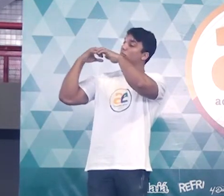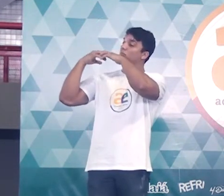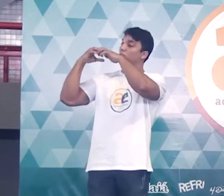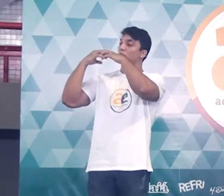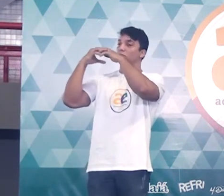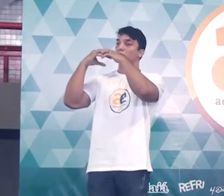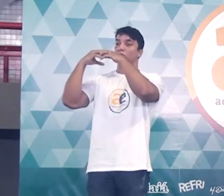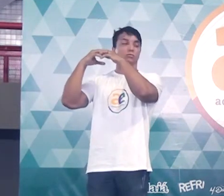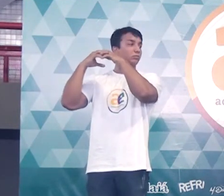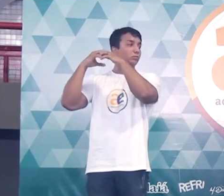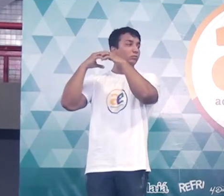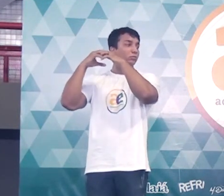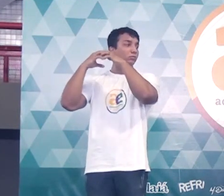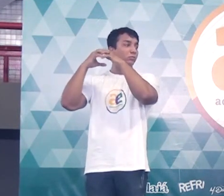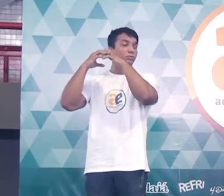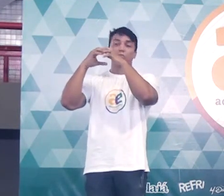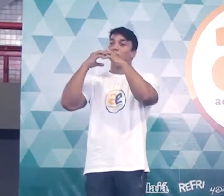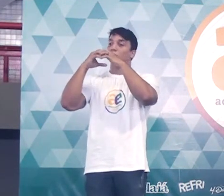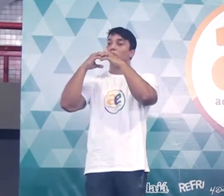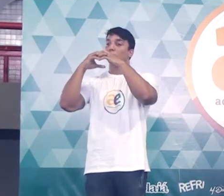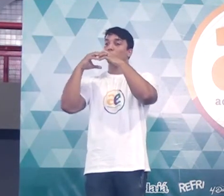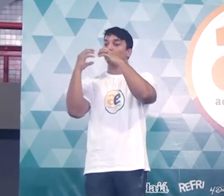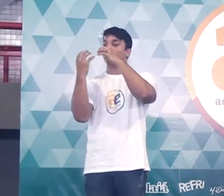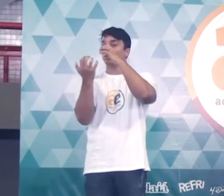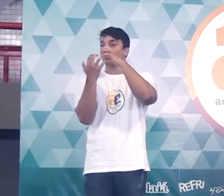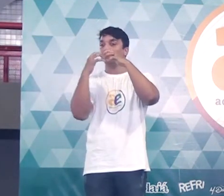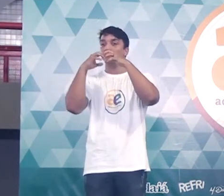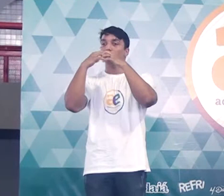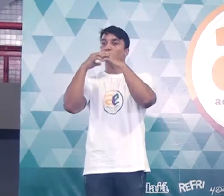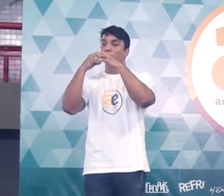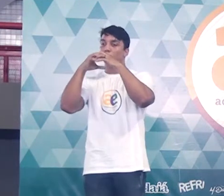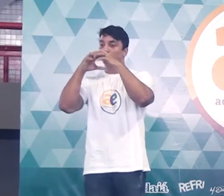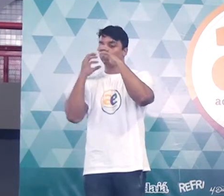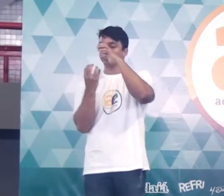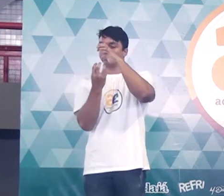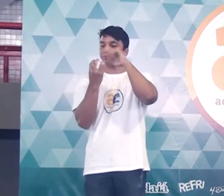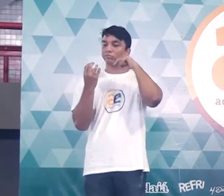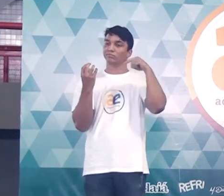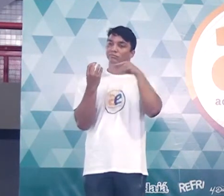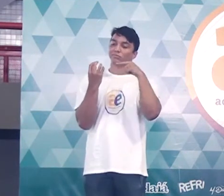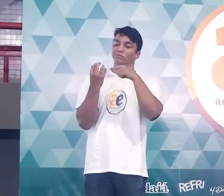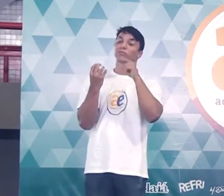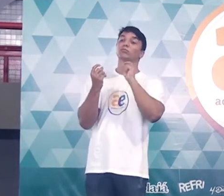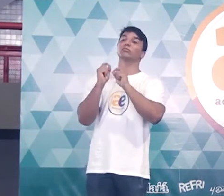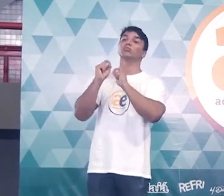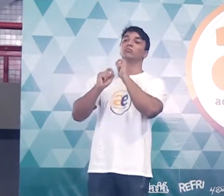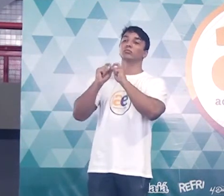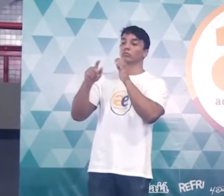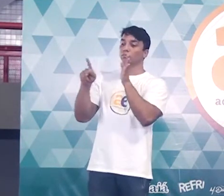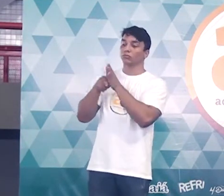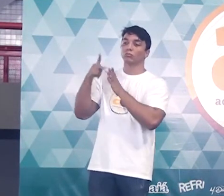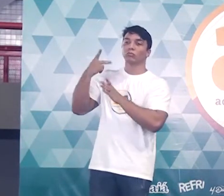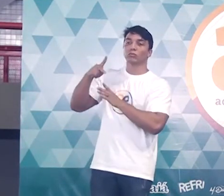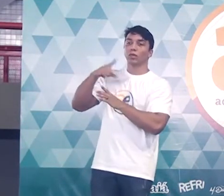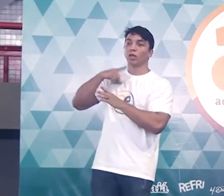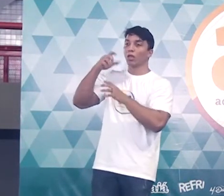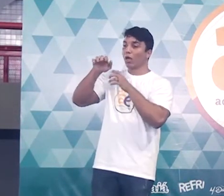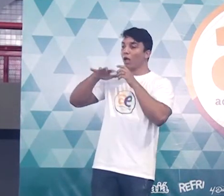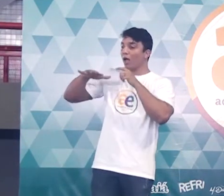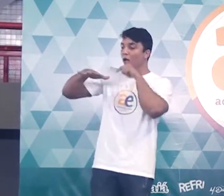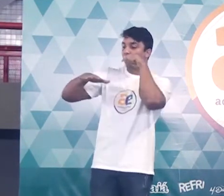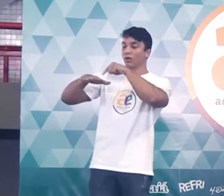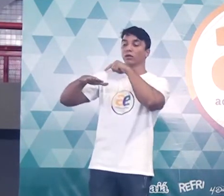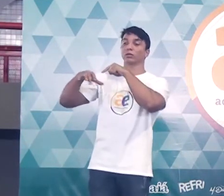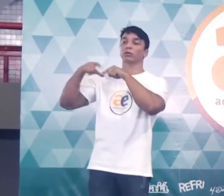professor de biologia deve explicar melhor do que eu. Uma área do seu cérebro, justamente para que essa